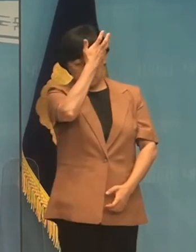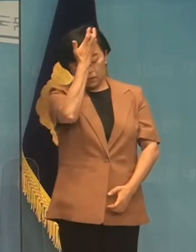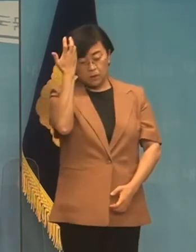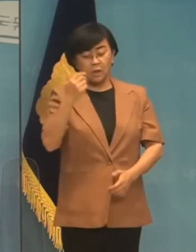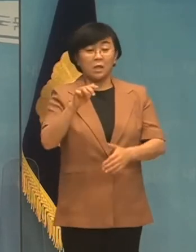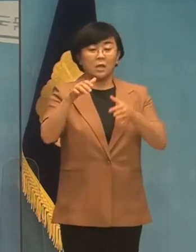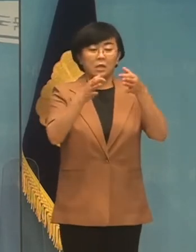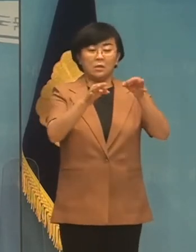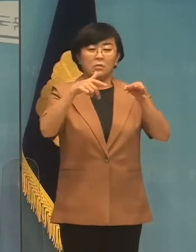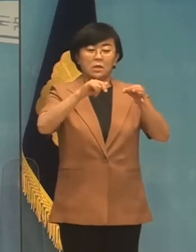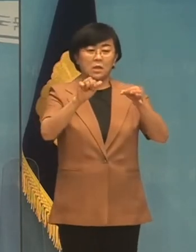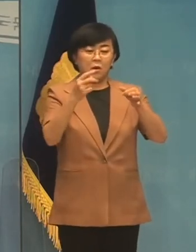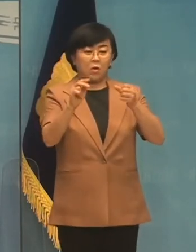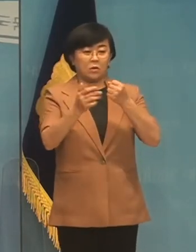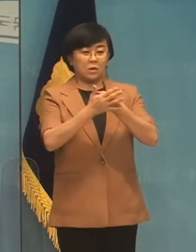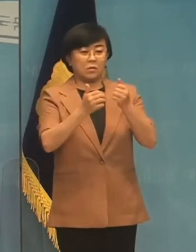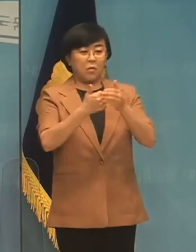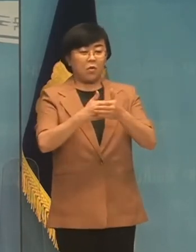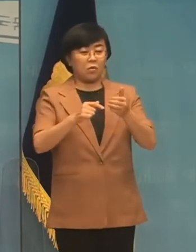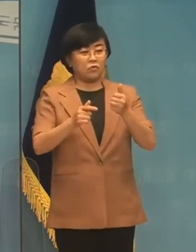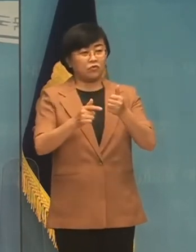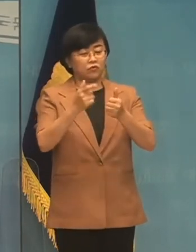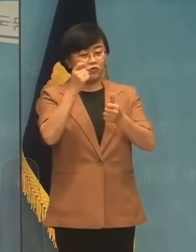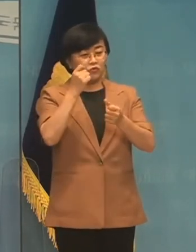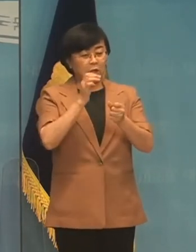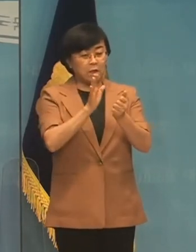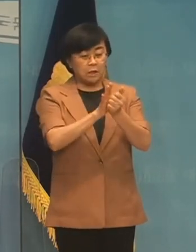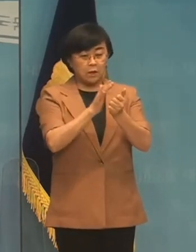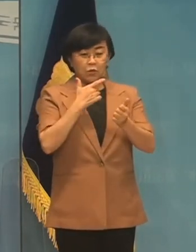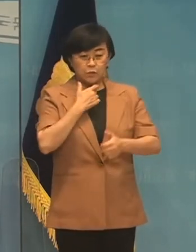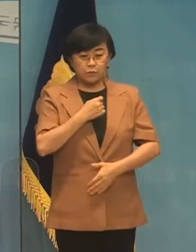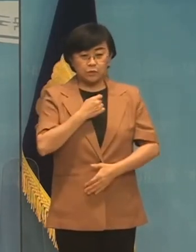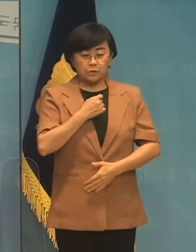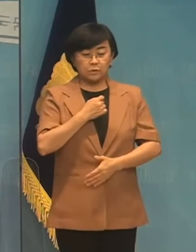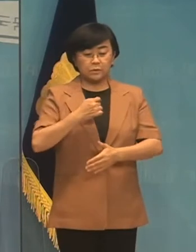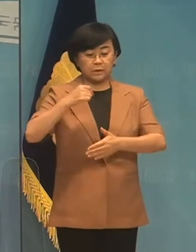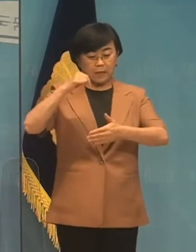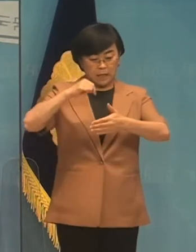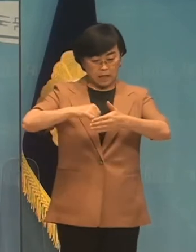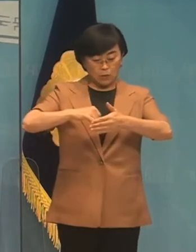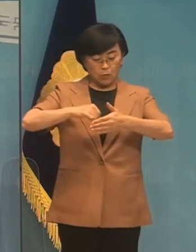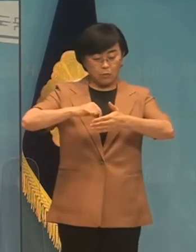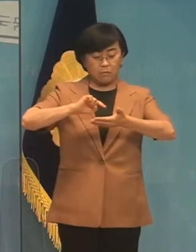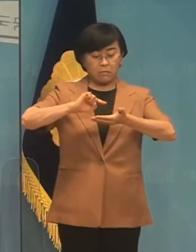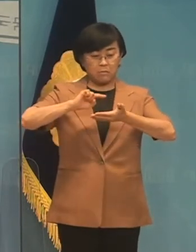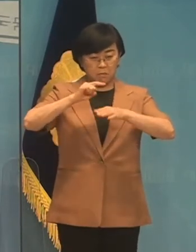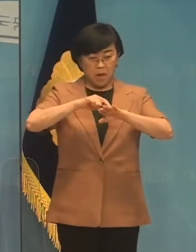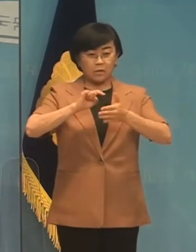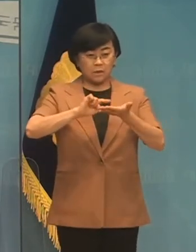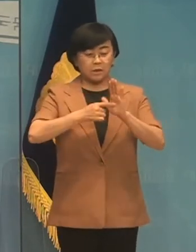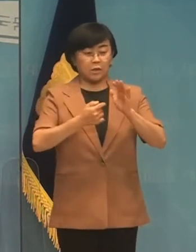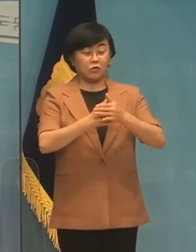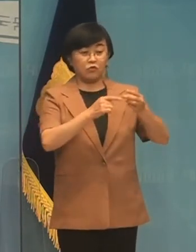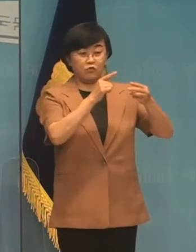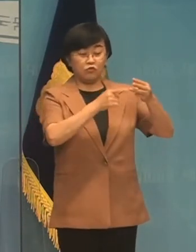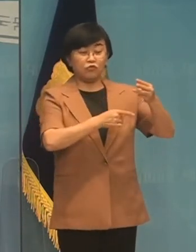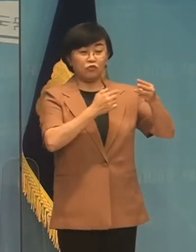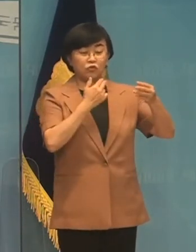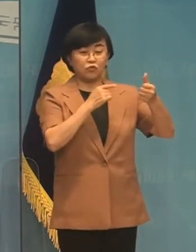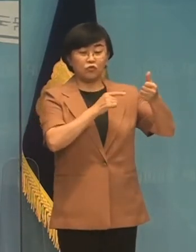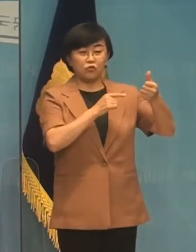김기현에 이은 윤석열 수혜자가 되고 싶은 속마음을 드러낸 것이죠. 윤석열이 없는